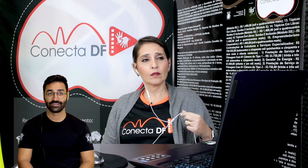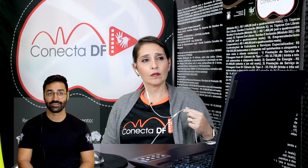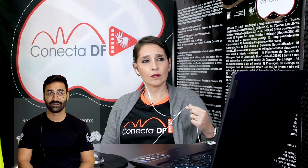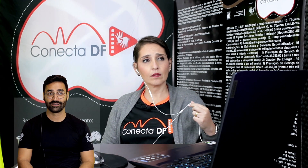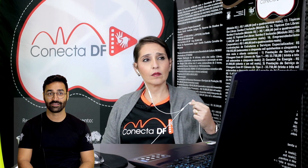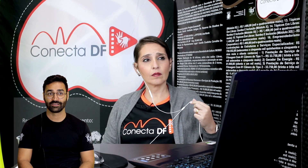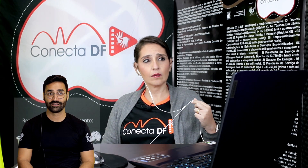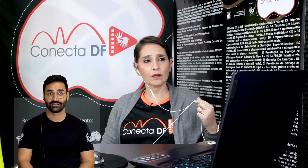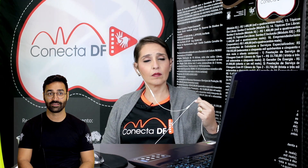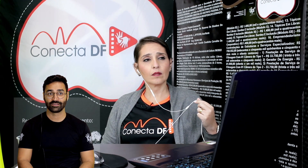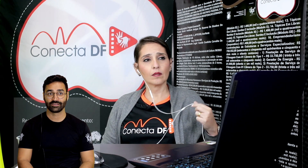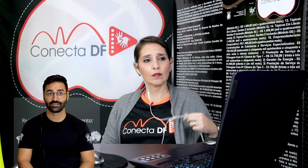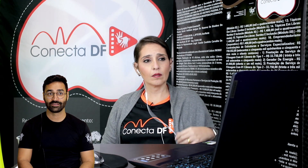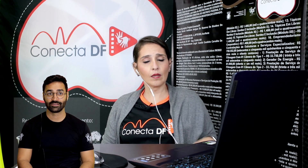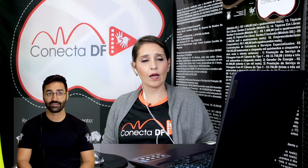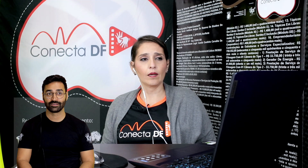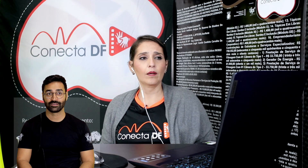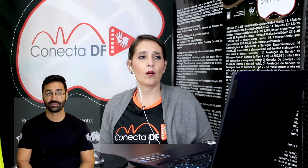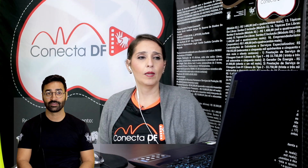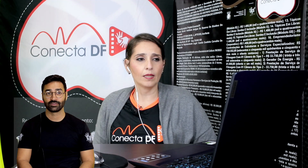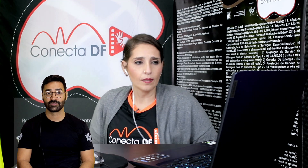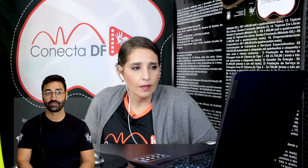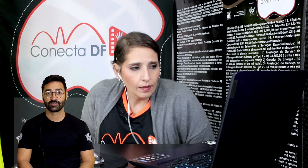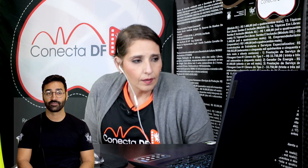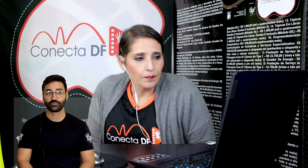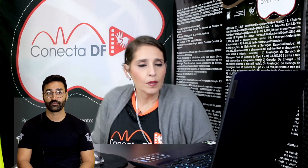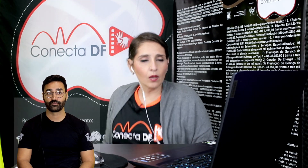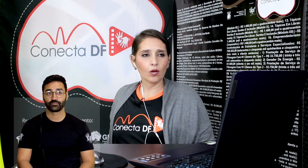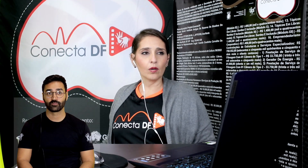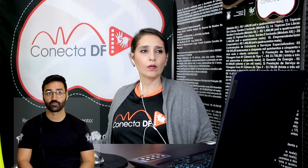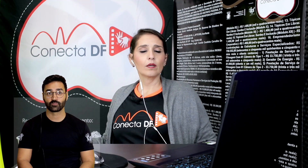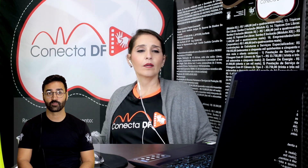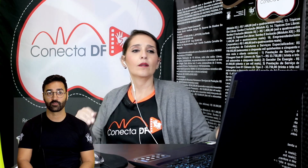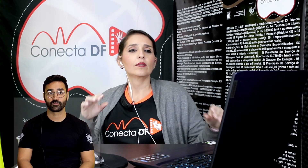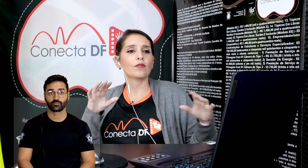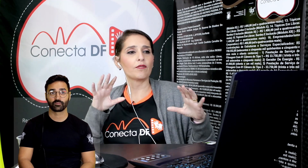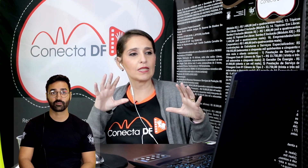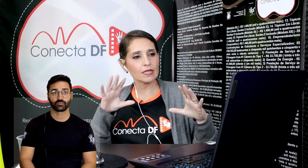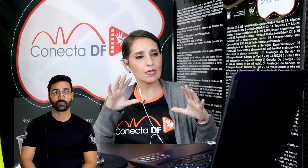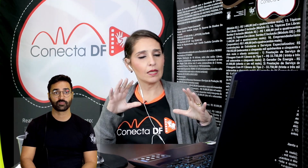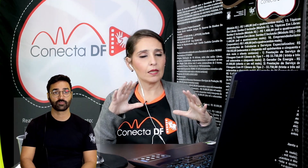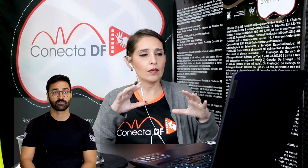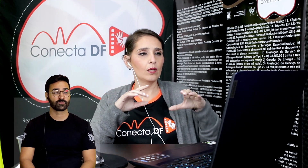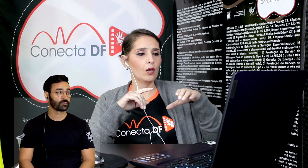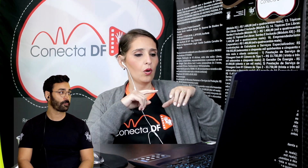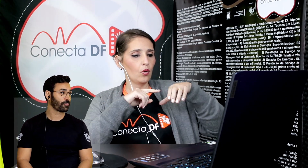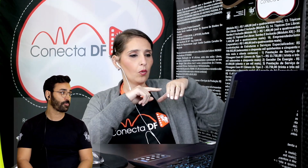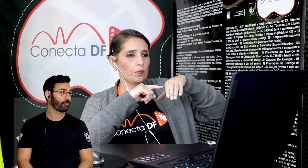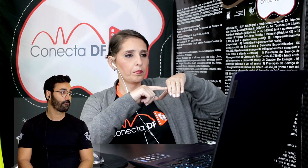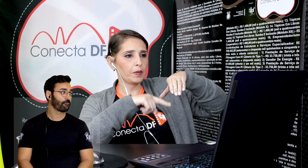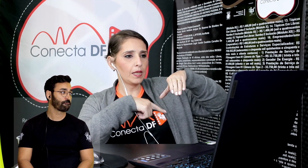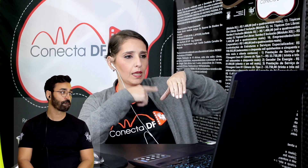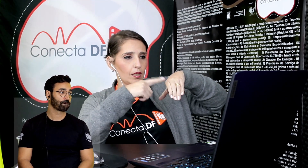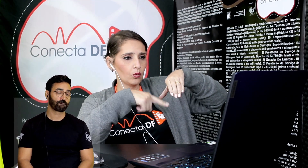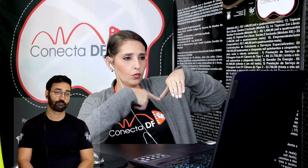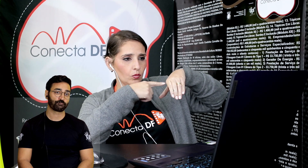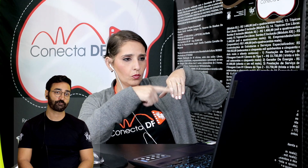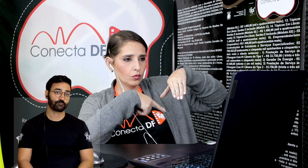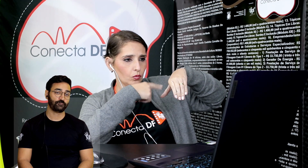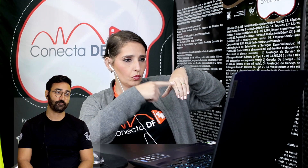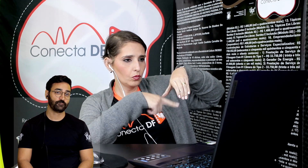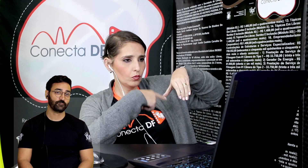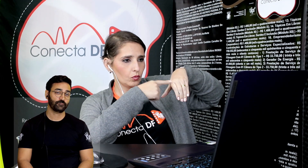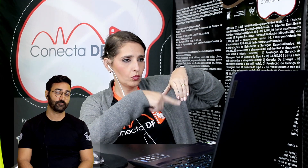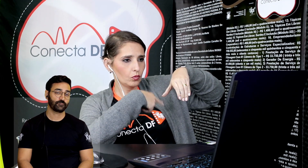está desfocada. Tá, calma aí. Ó, vai fazer assim. Pneu.